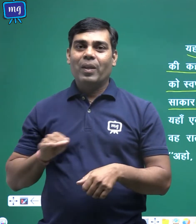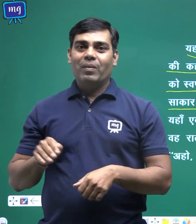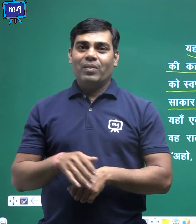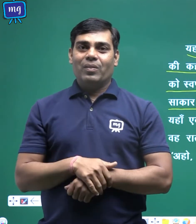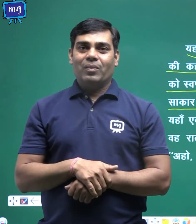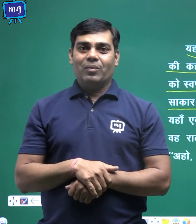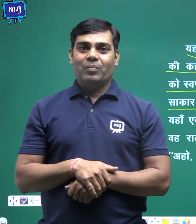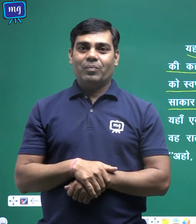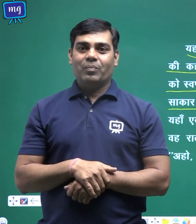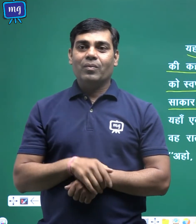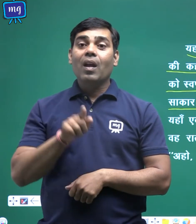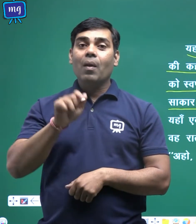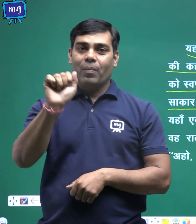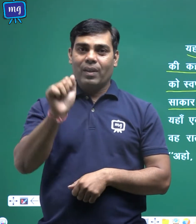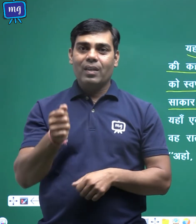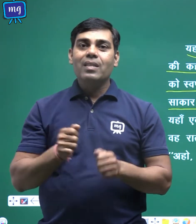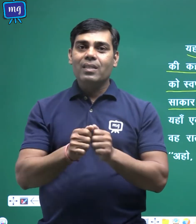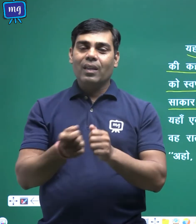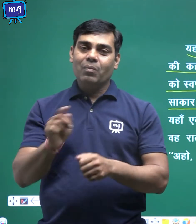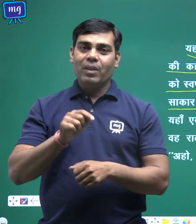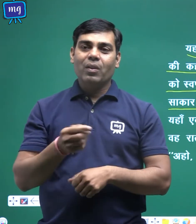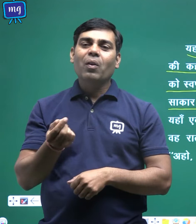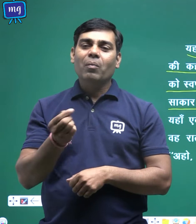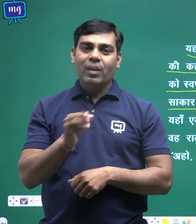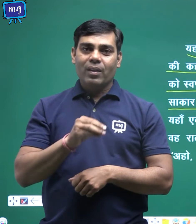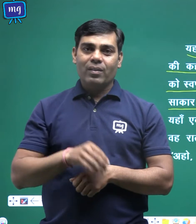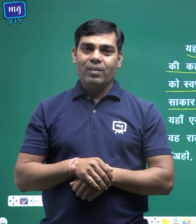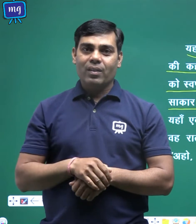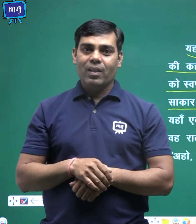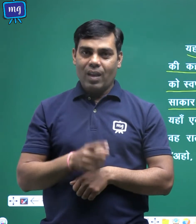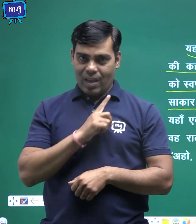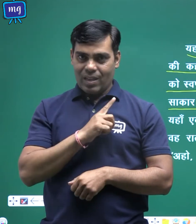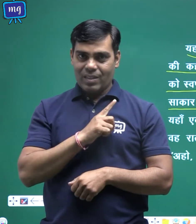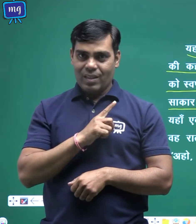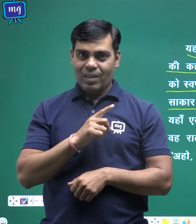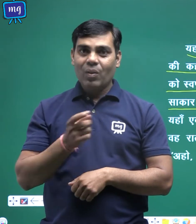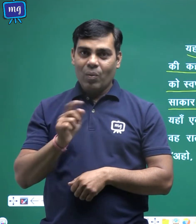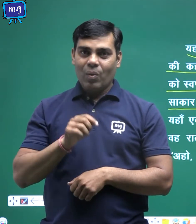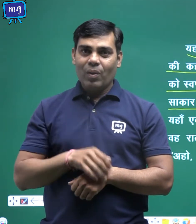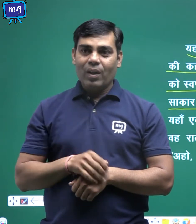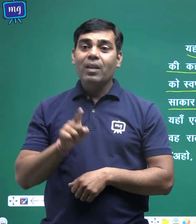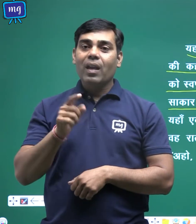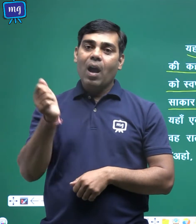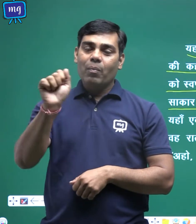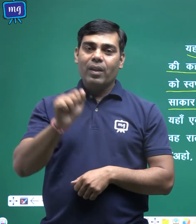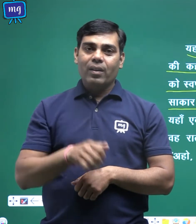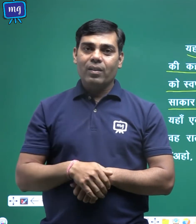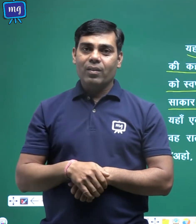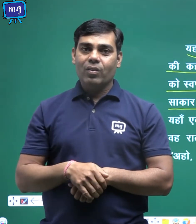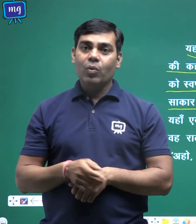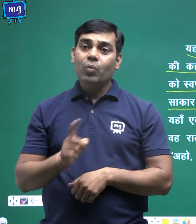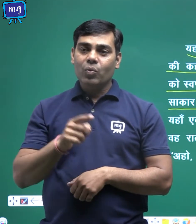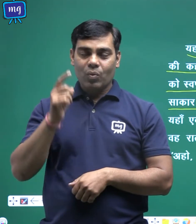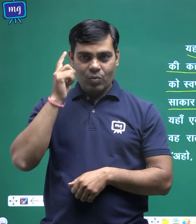बच्चों, आपके साथ भी कभी ऐसा हुआ होगा कि आपने जो